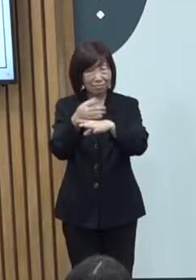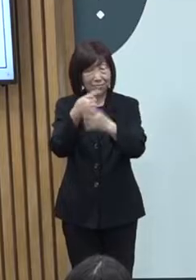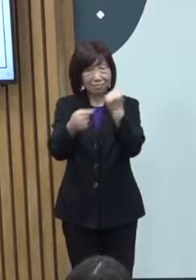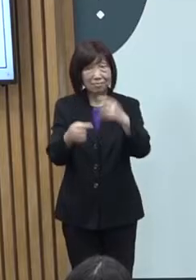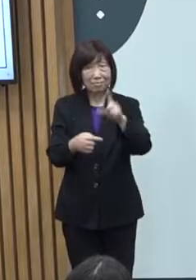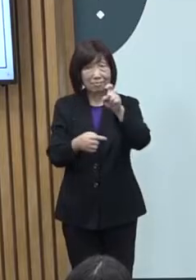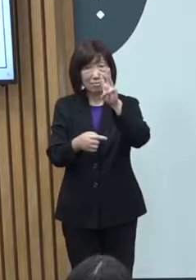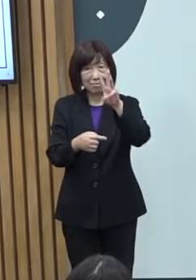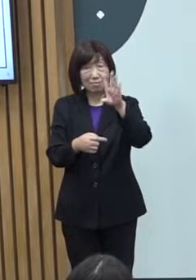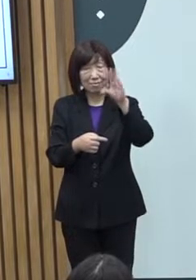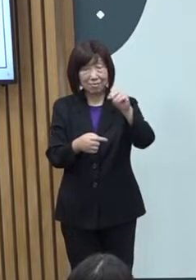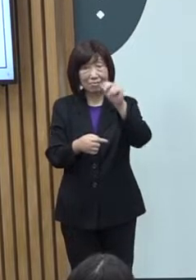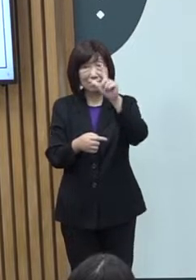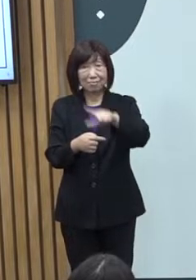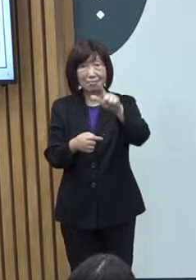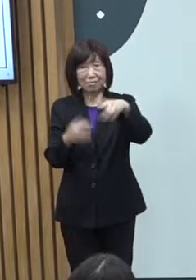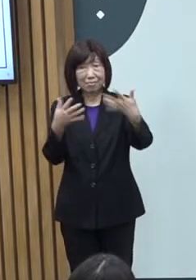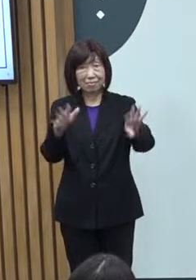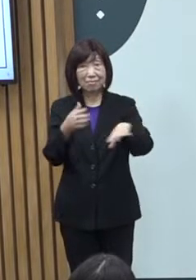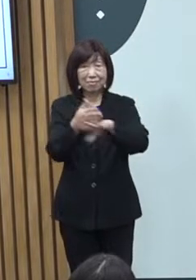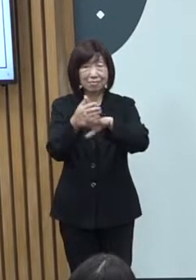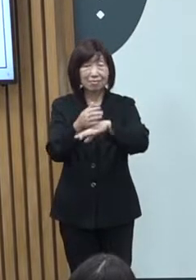到136,000多辆。